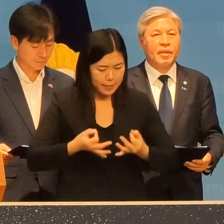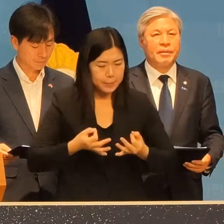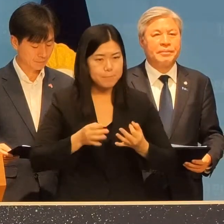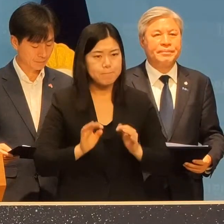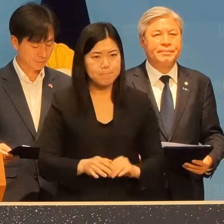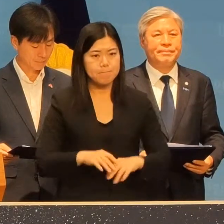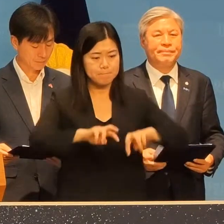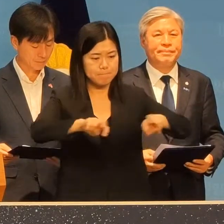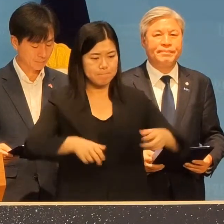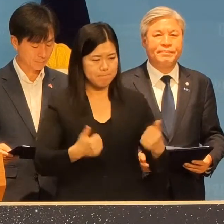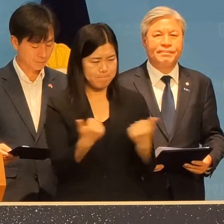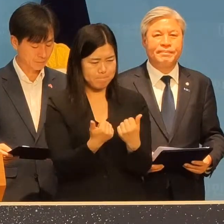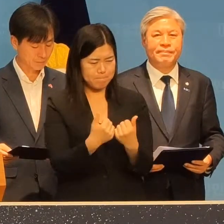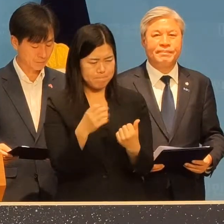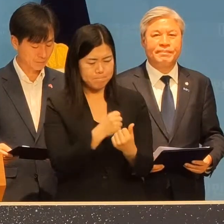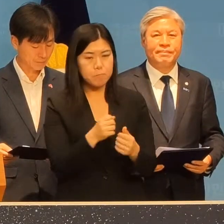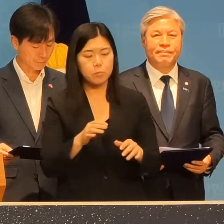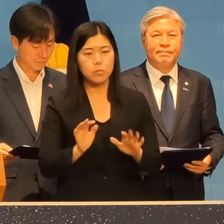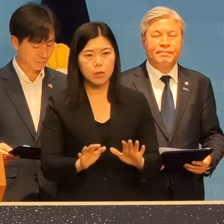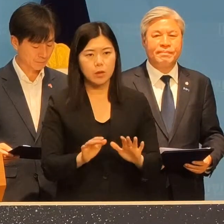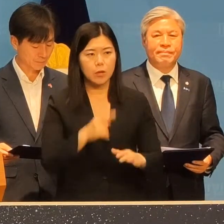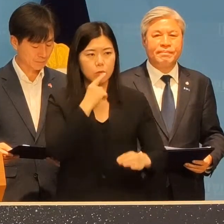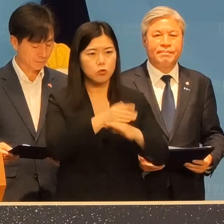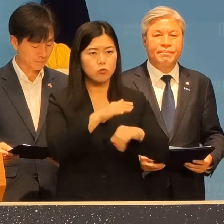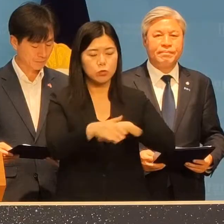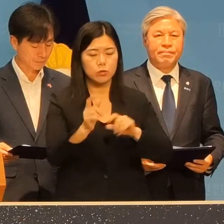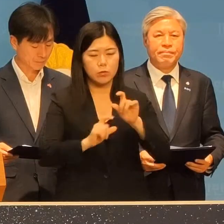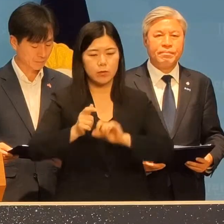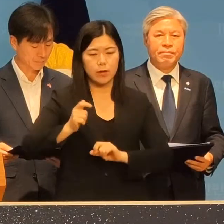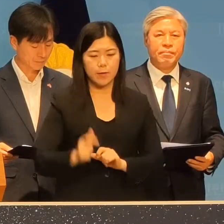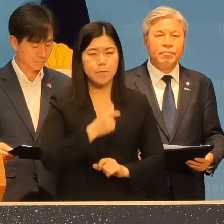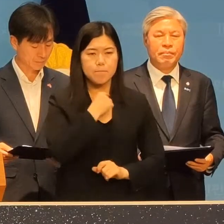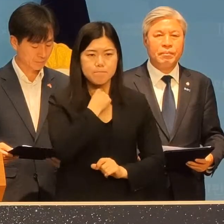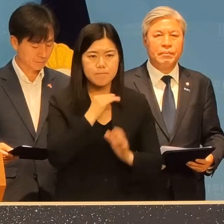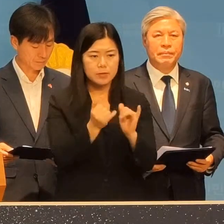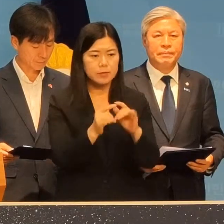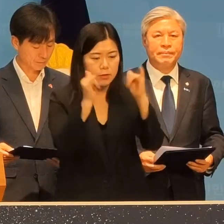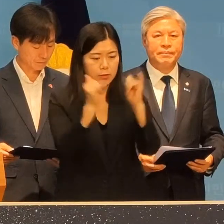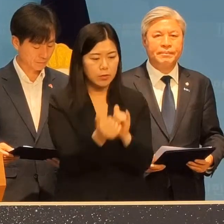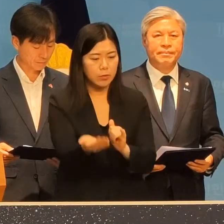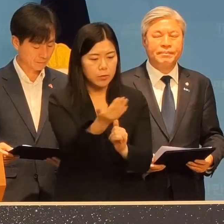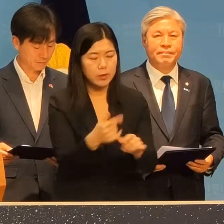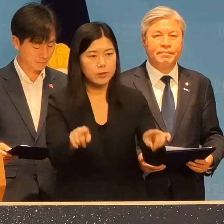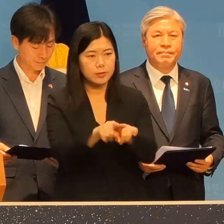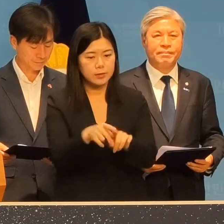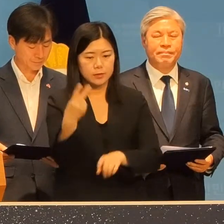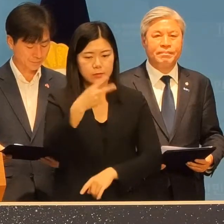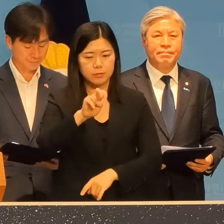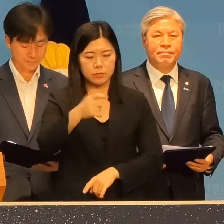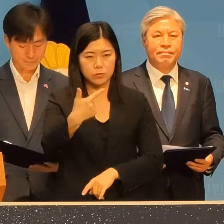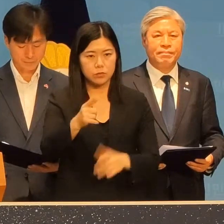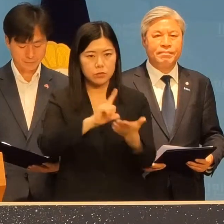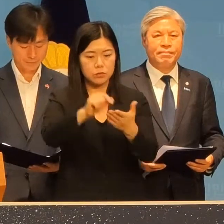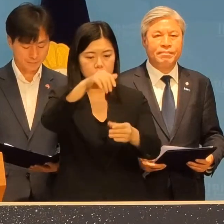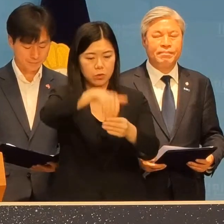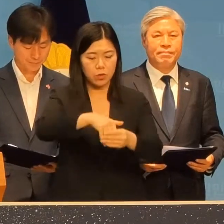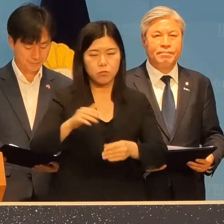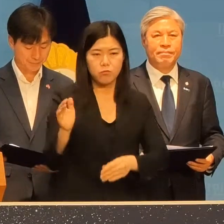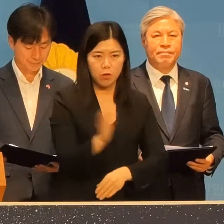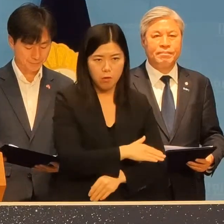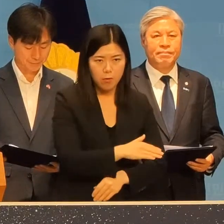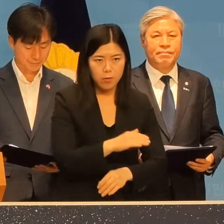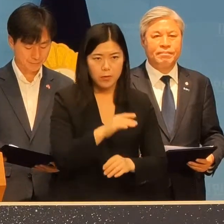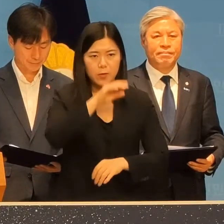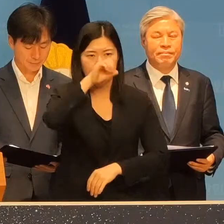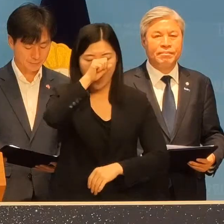삼아 민주주의 강화에 동의하는 모든 정치 세력과 시민사회와 함께 2026년 지방선거에서부터 더